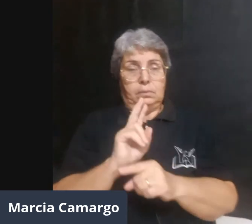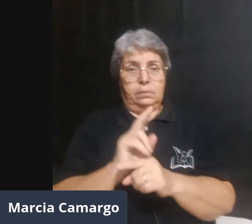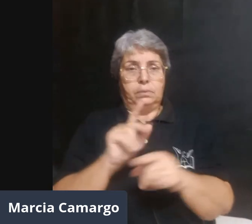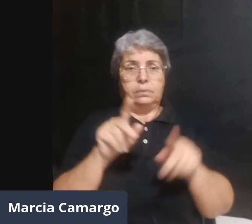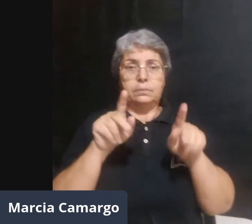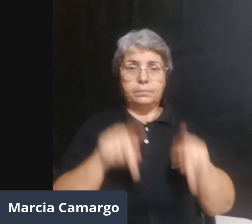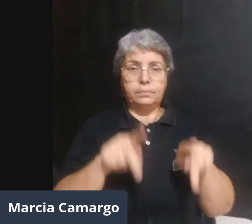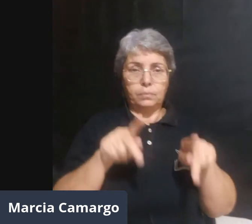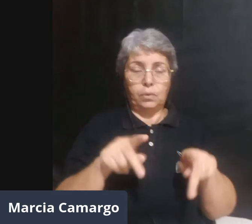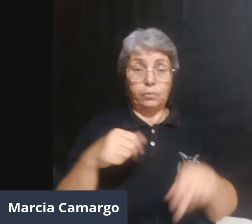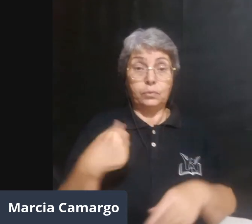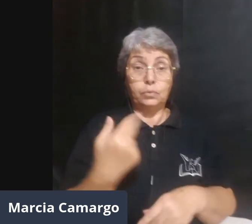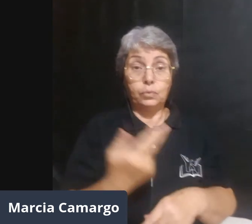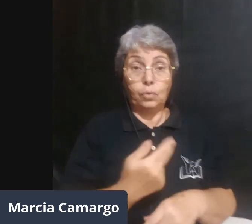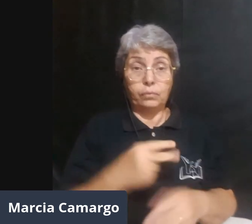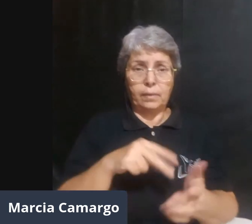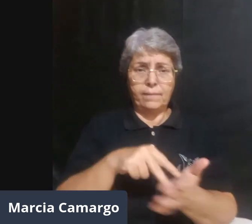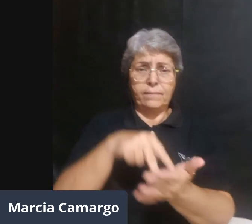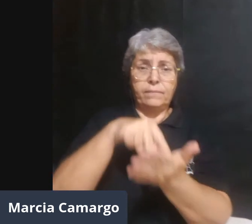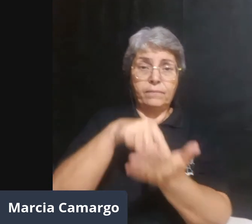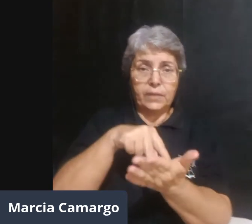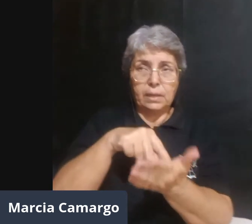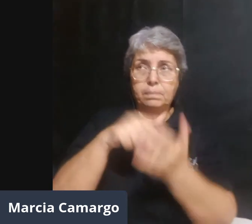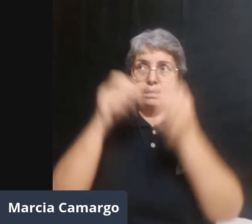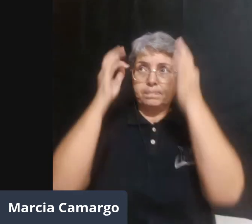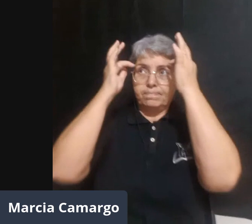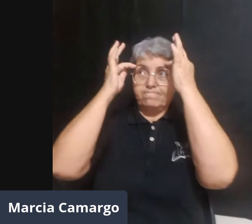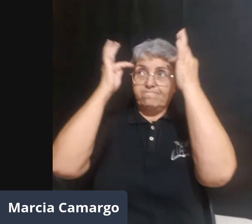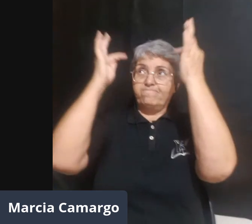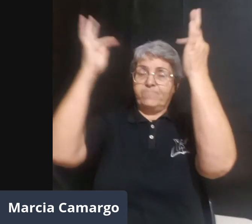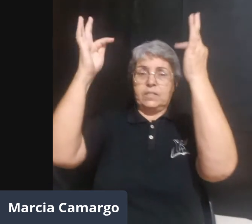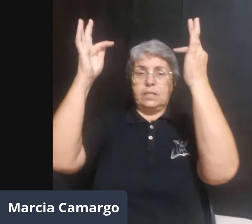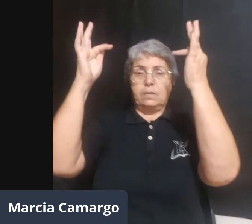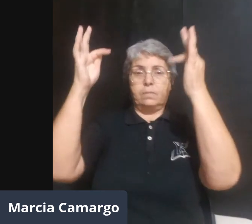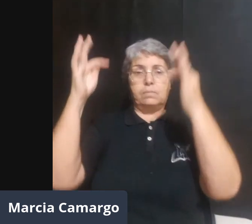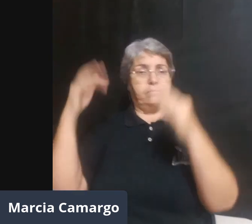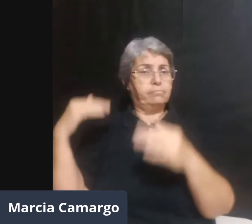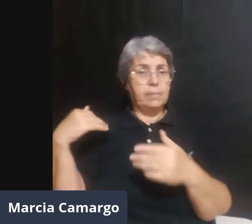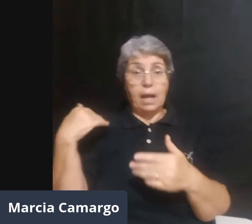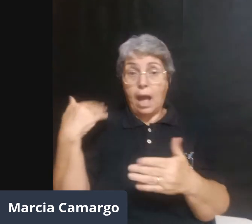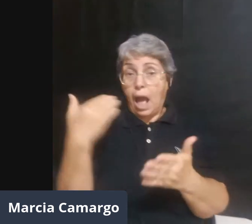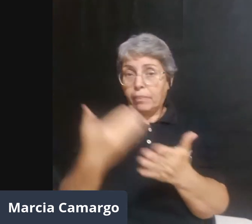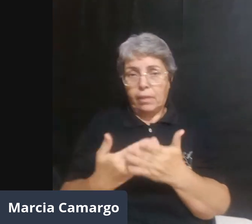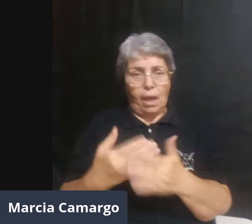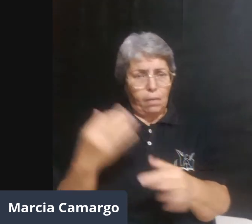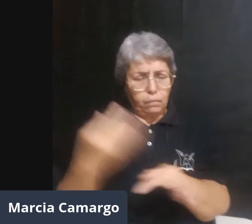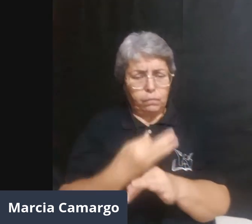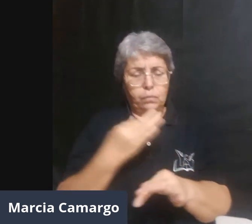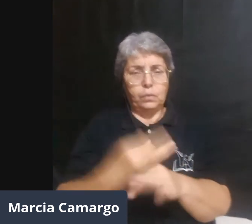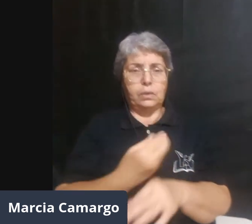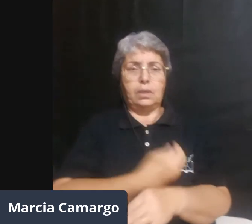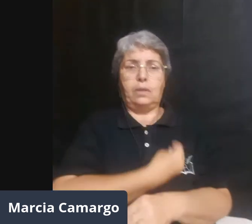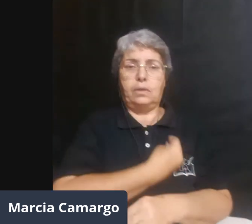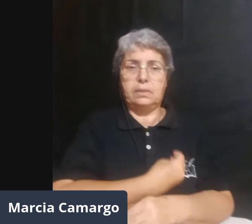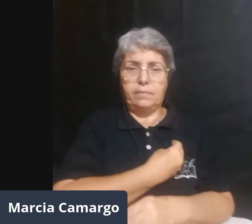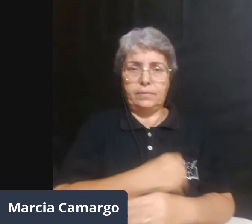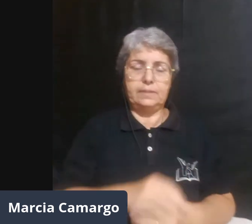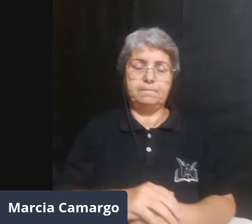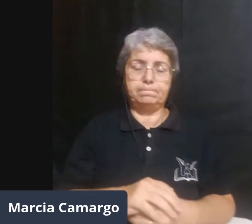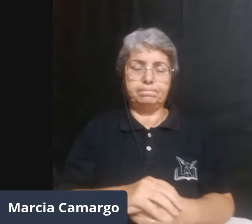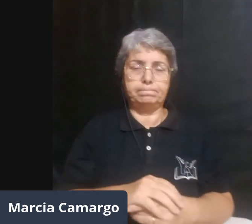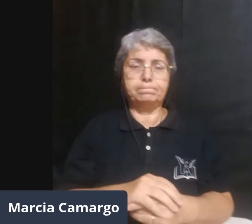em nosso posto de serviço fielmente enquanto isso estiver ao nosso alcance. Pergunta